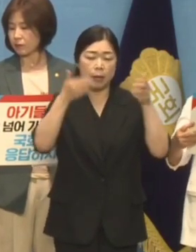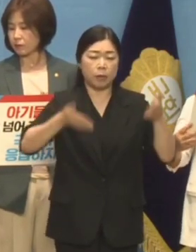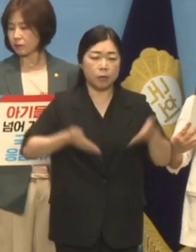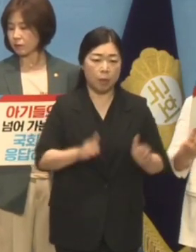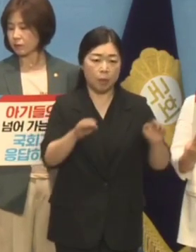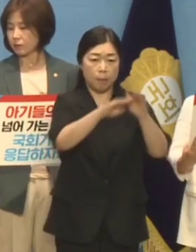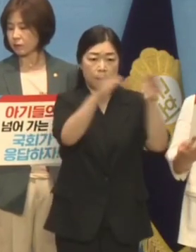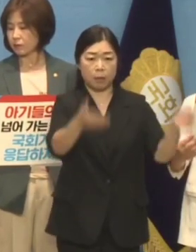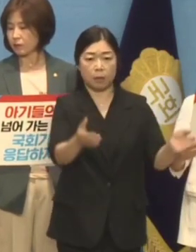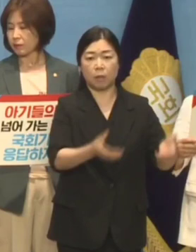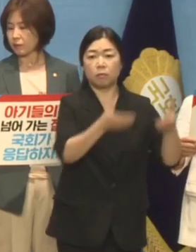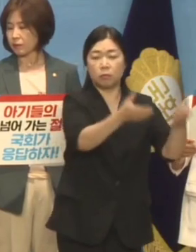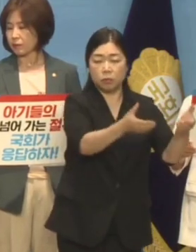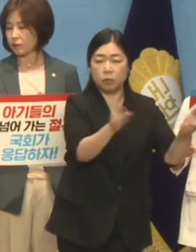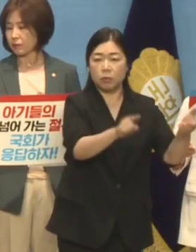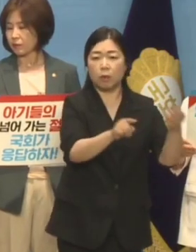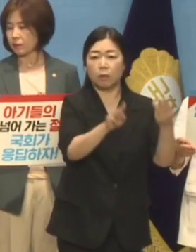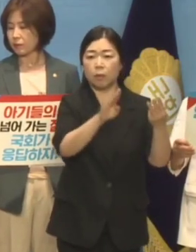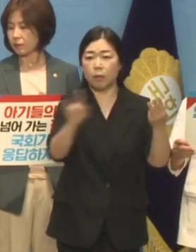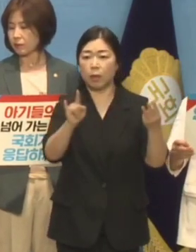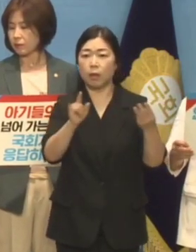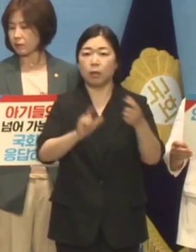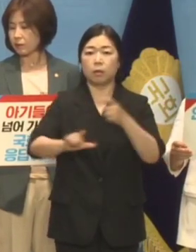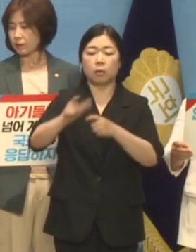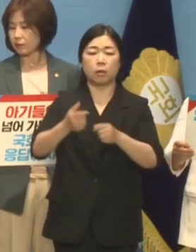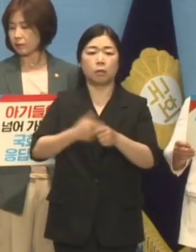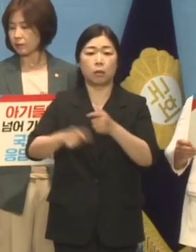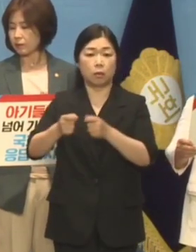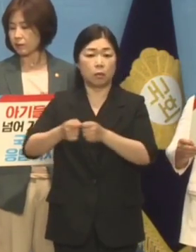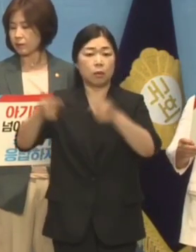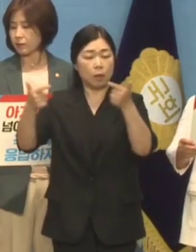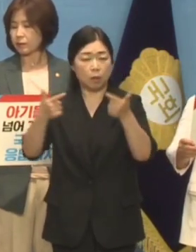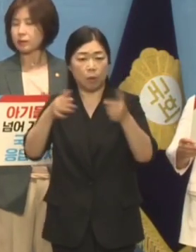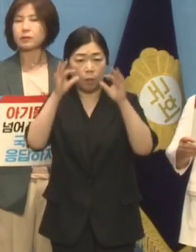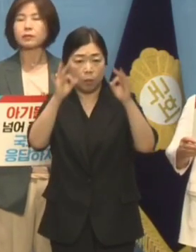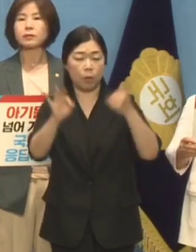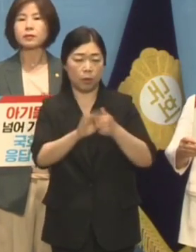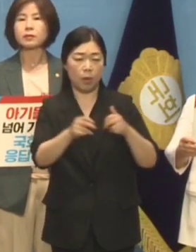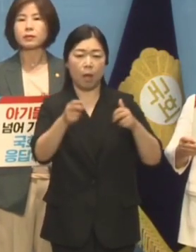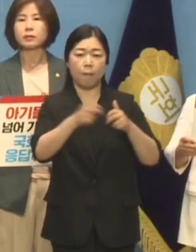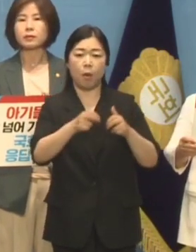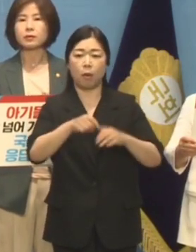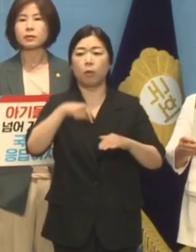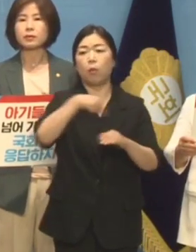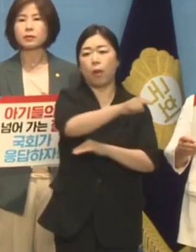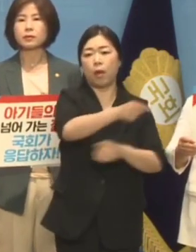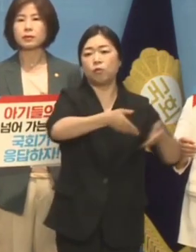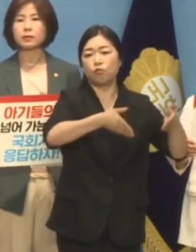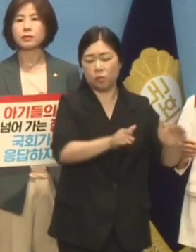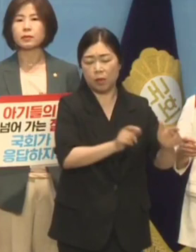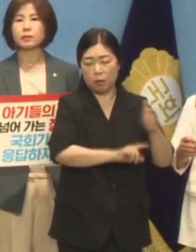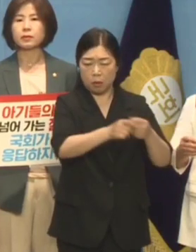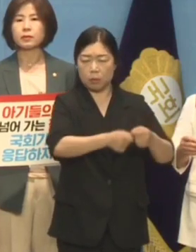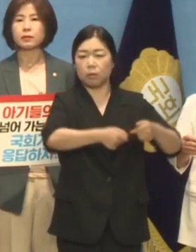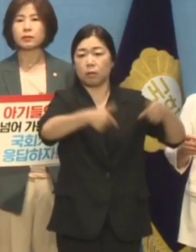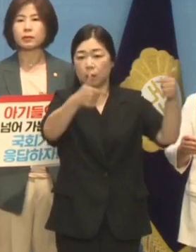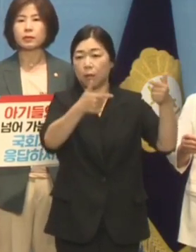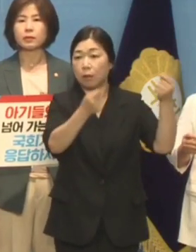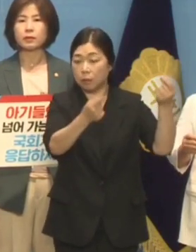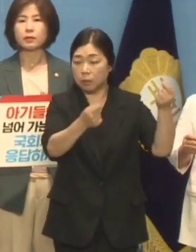아동이 3배 이상 폭발적으로 늘어난 전례에서 보듯이 병원 밖 출산이